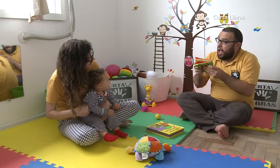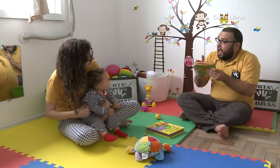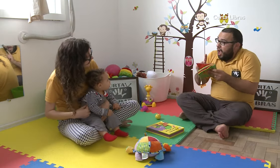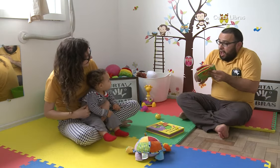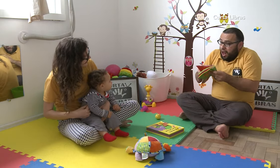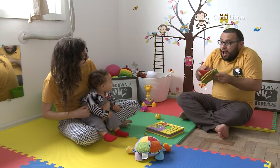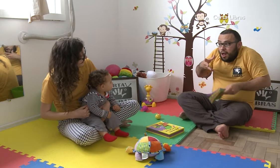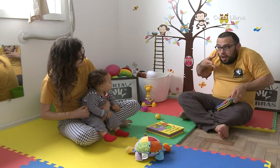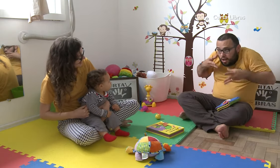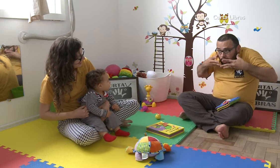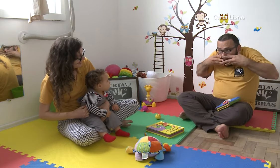Olha o gato! o